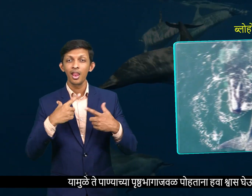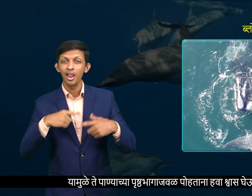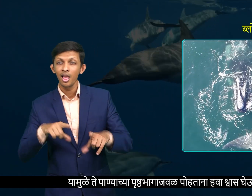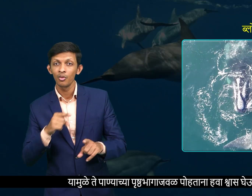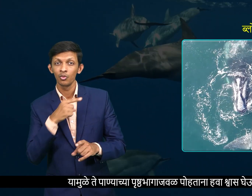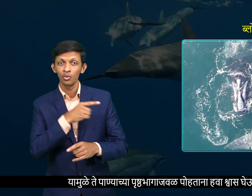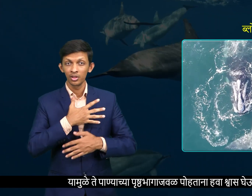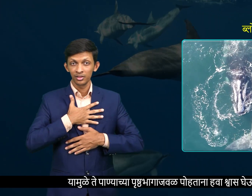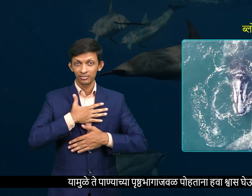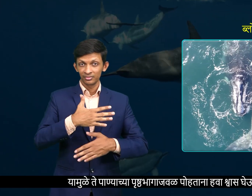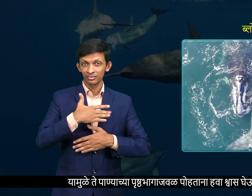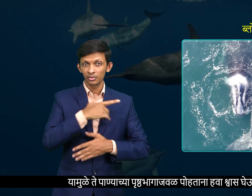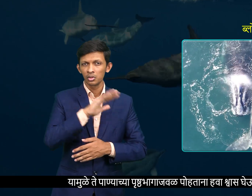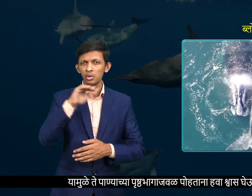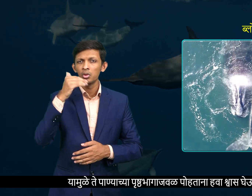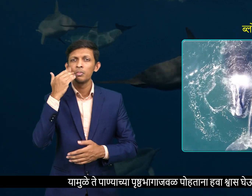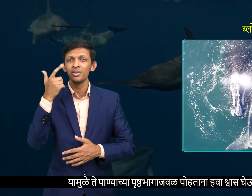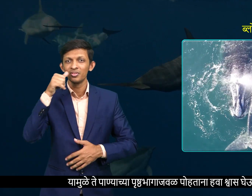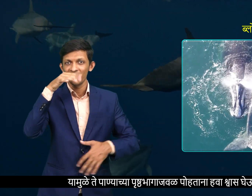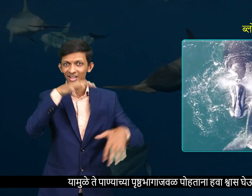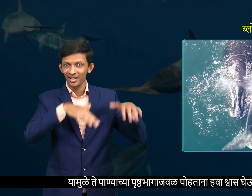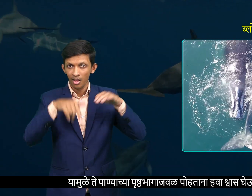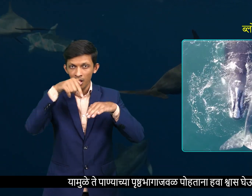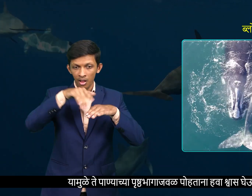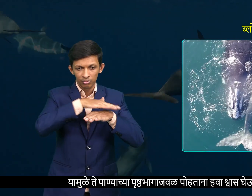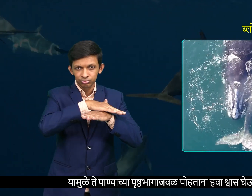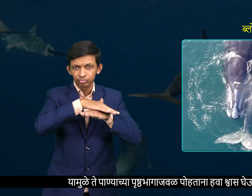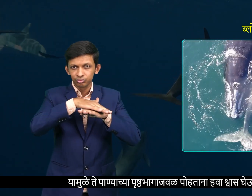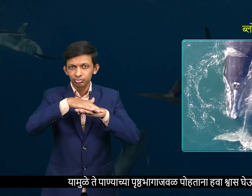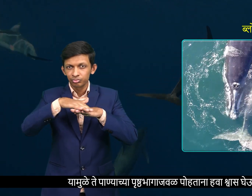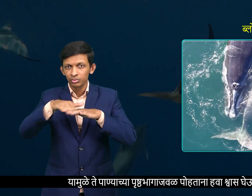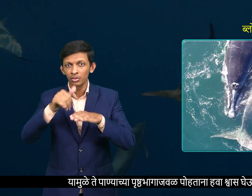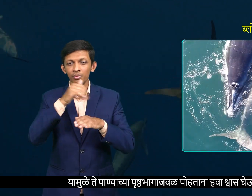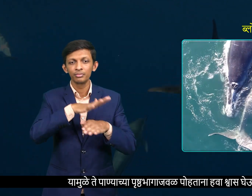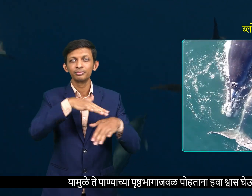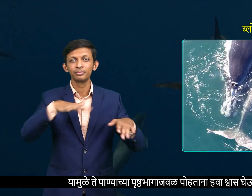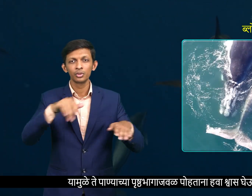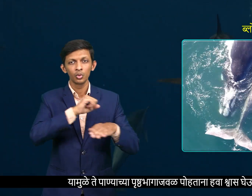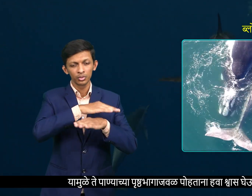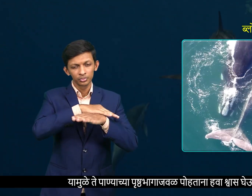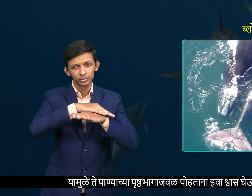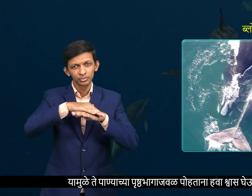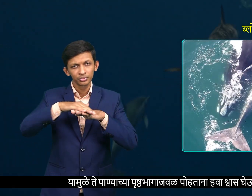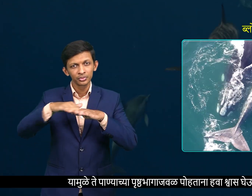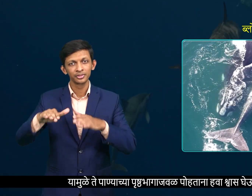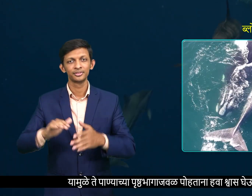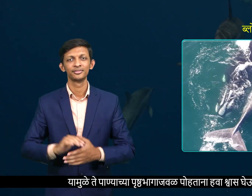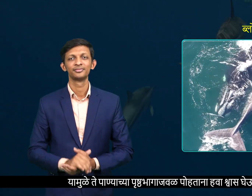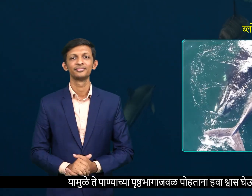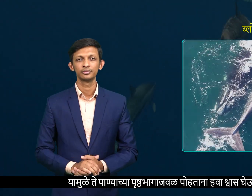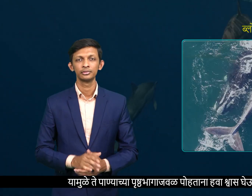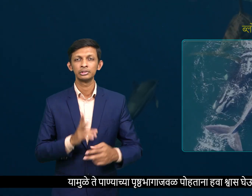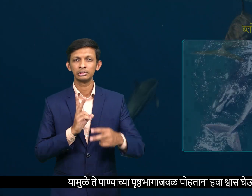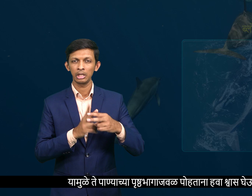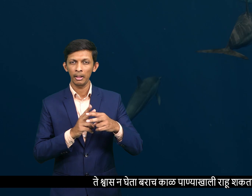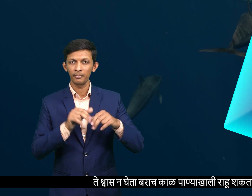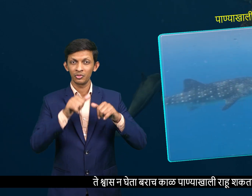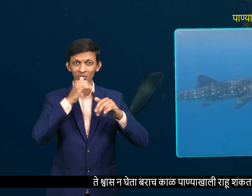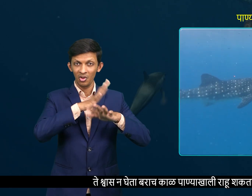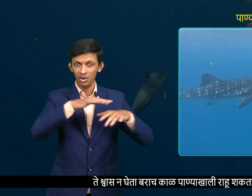यामुळे ते पाण्याच्या पृष्ठभागाजवळ पोहताना हवा श्वास घेऊ शकतात. ते